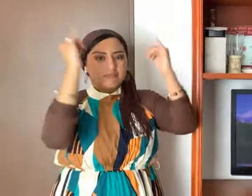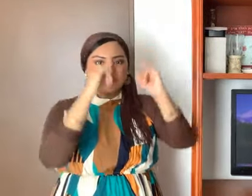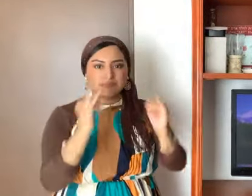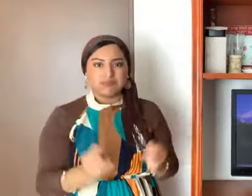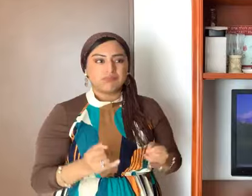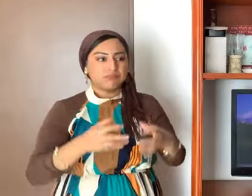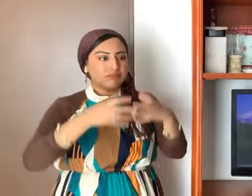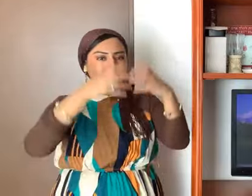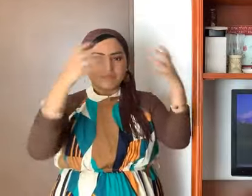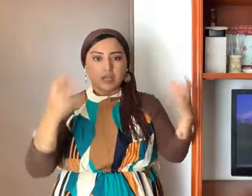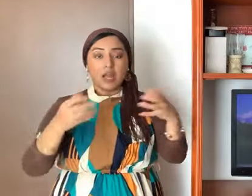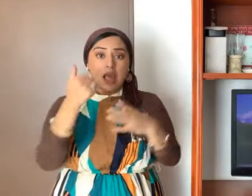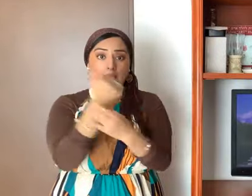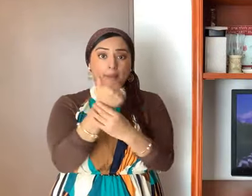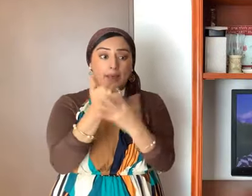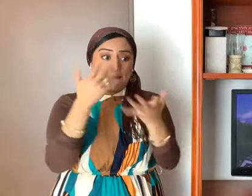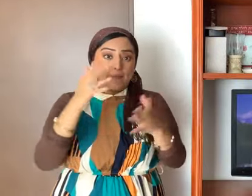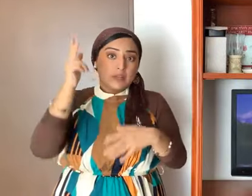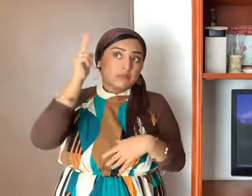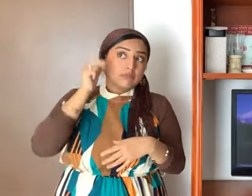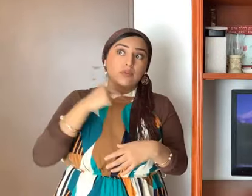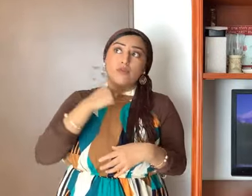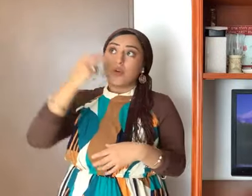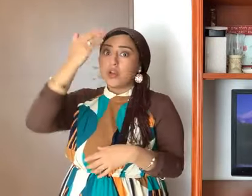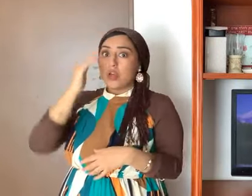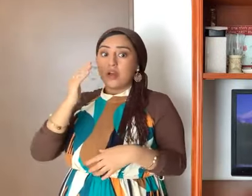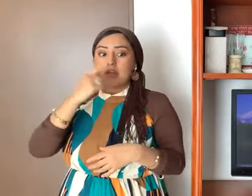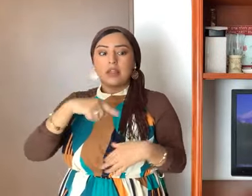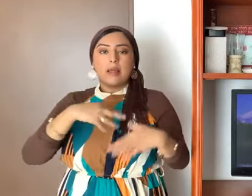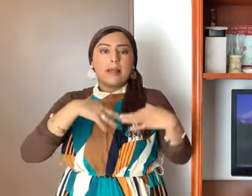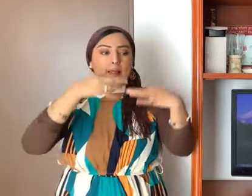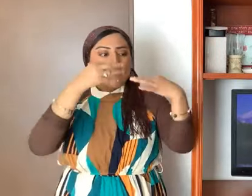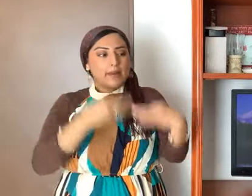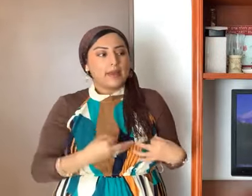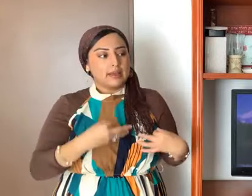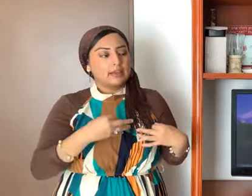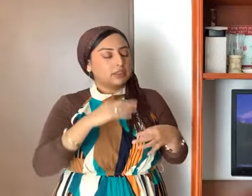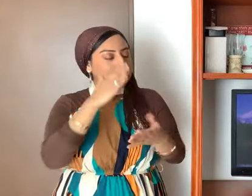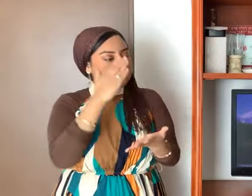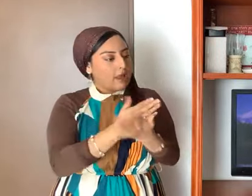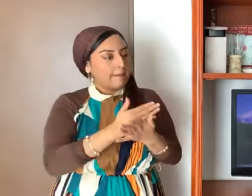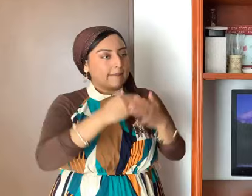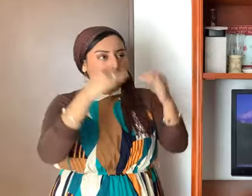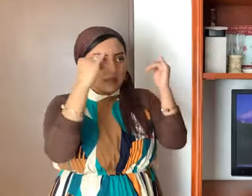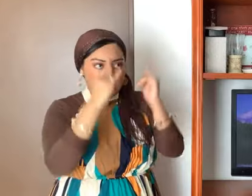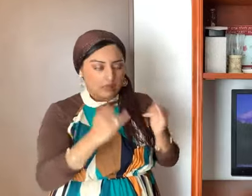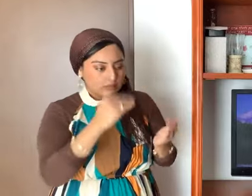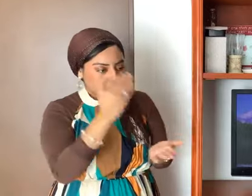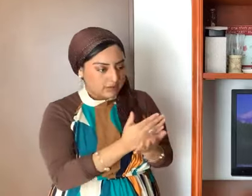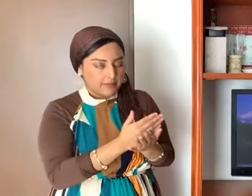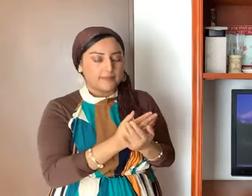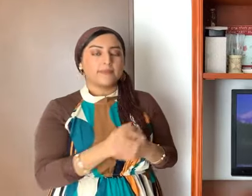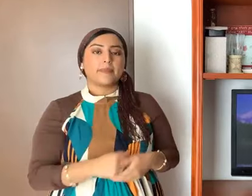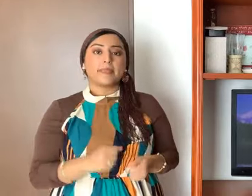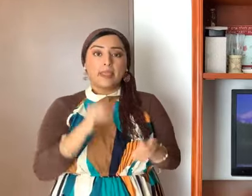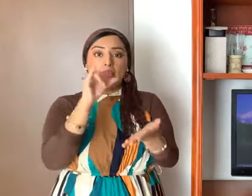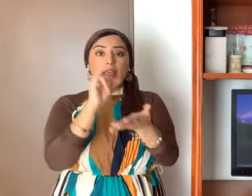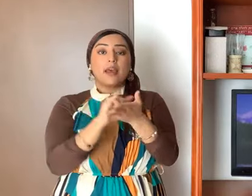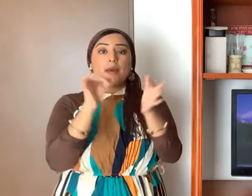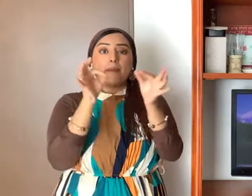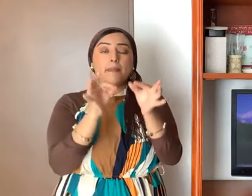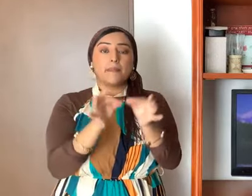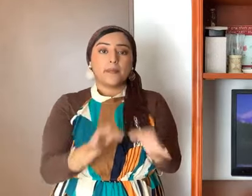habiendo escuchado a Abraham la voz de Yahweh, decidieron apartarse, dejar atrás la idolatría. Y eso es bien